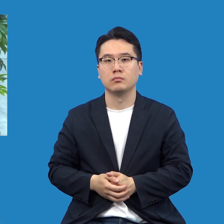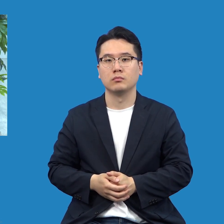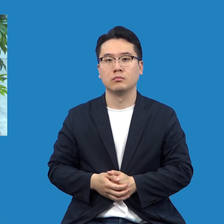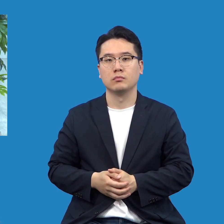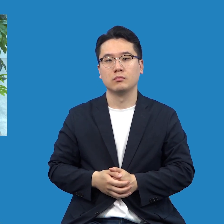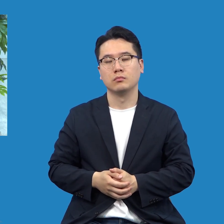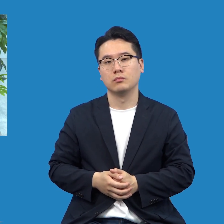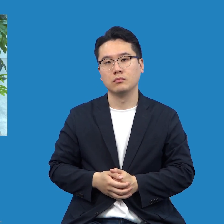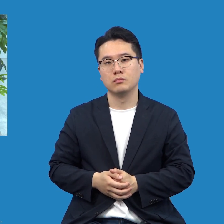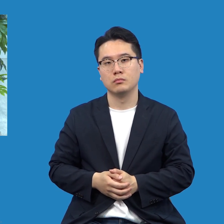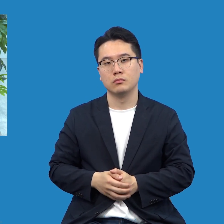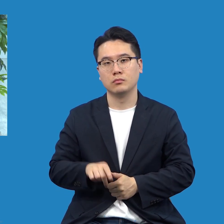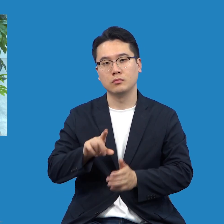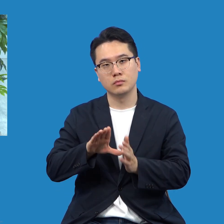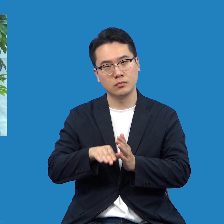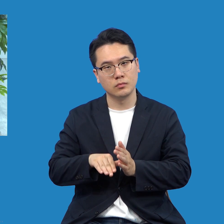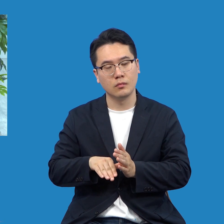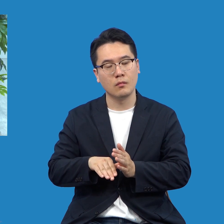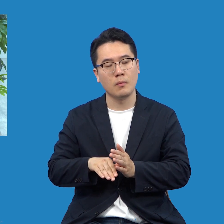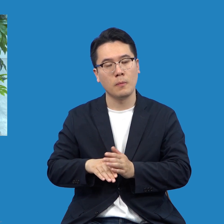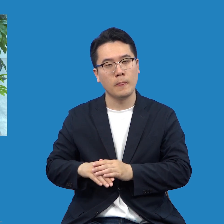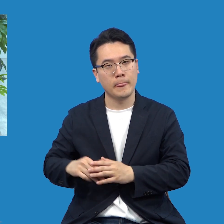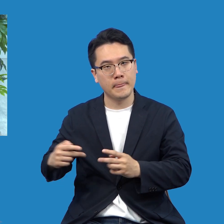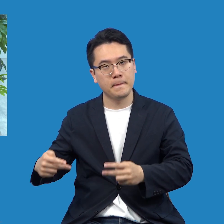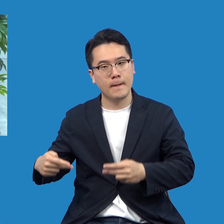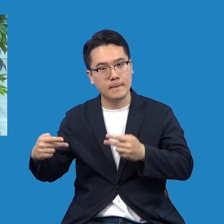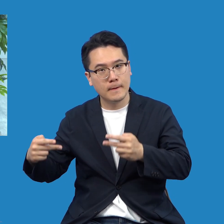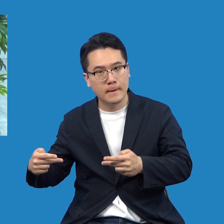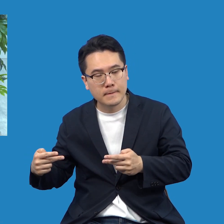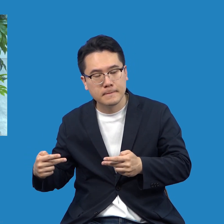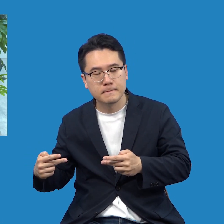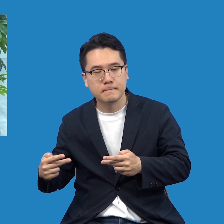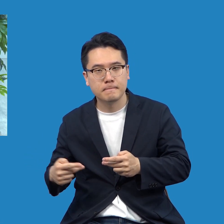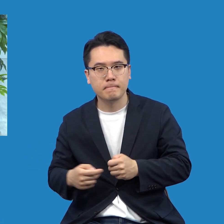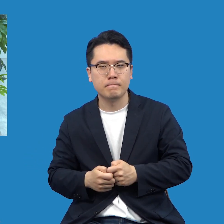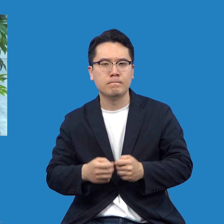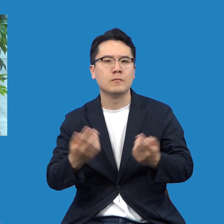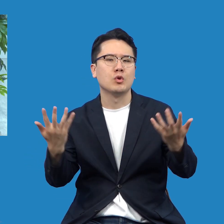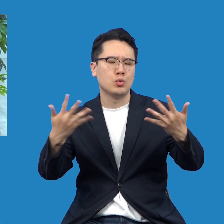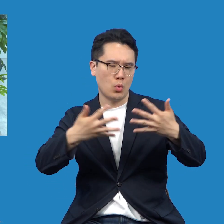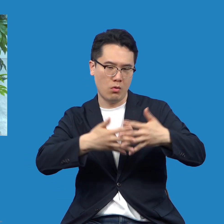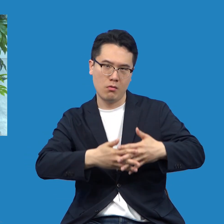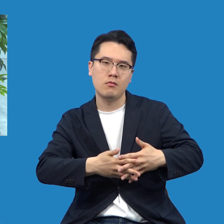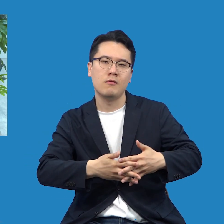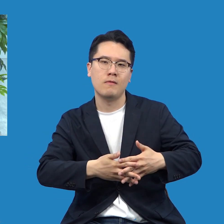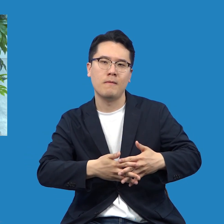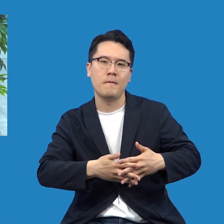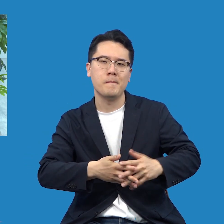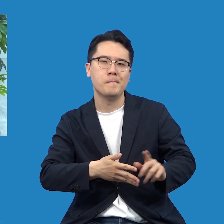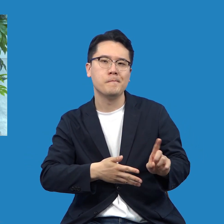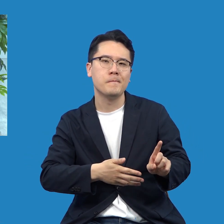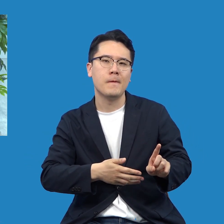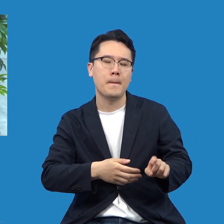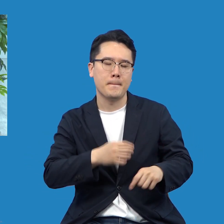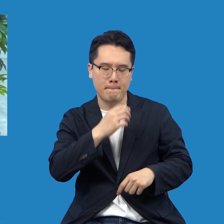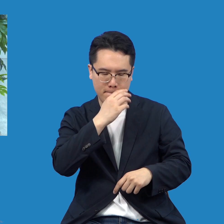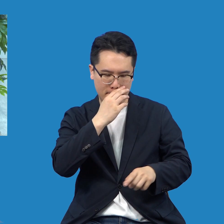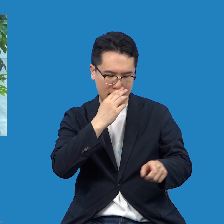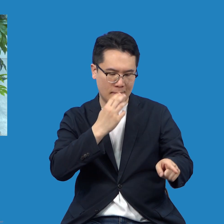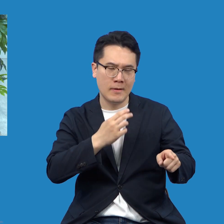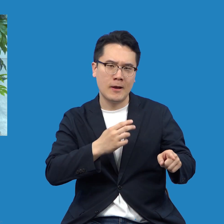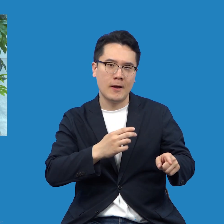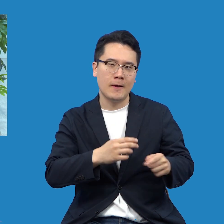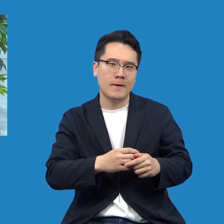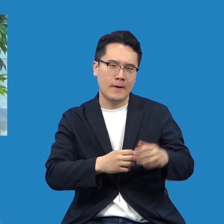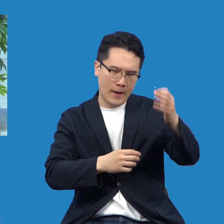그때 엘리야는 조건부로 엘리사가 후계자 될 것을 허락합니다. 야훼께서